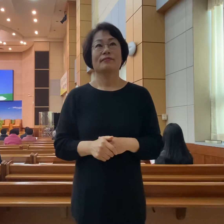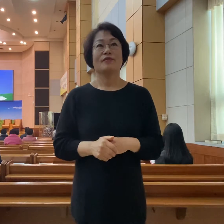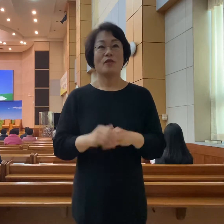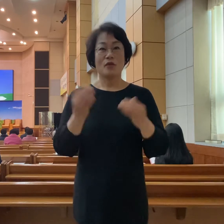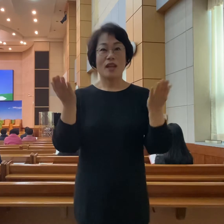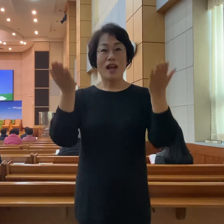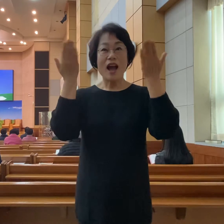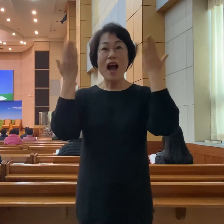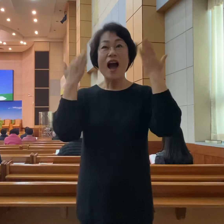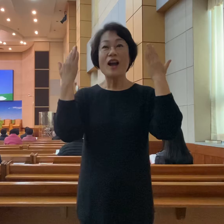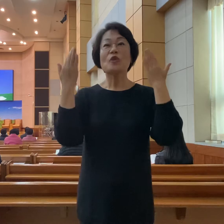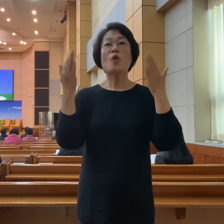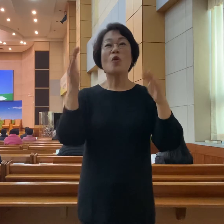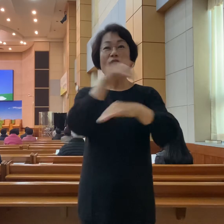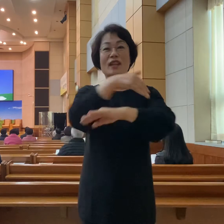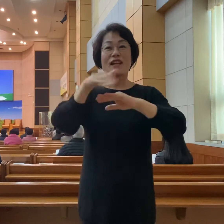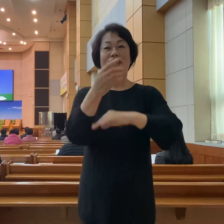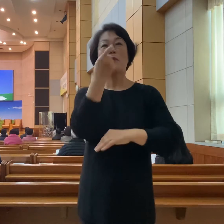다닐 때 배우지 않았습니까?